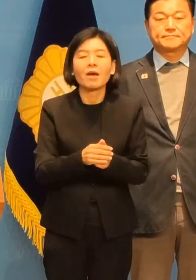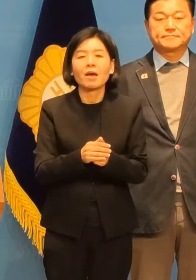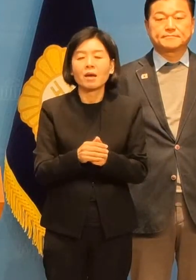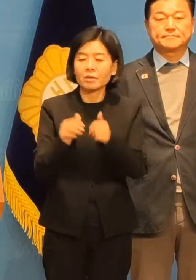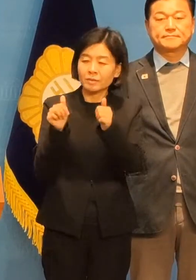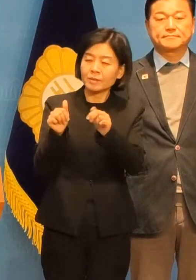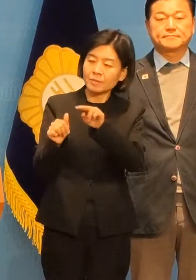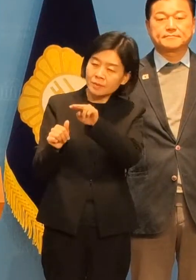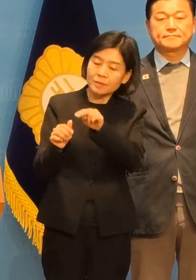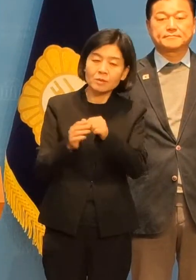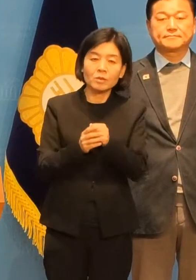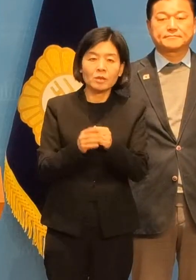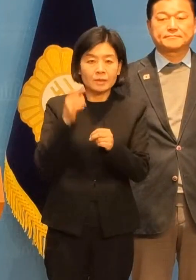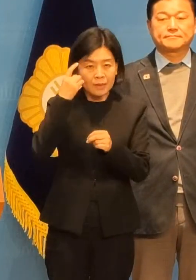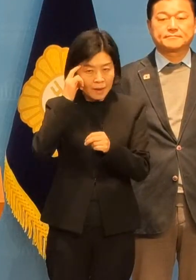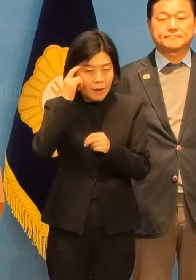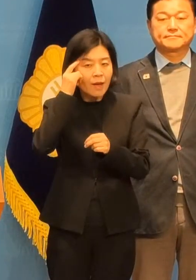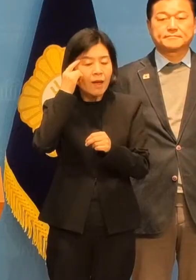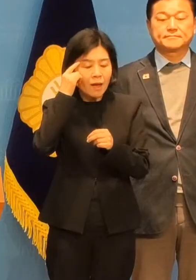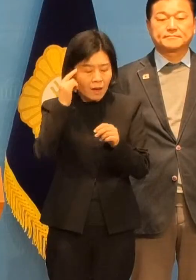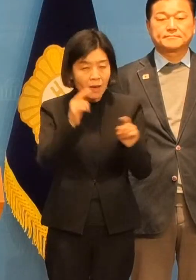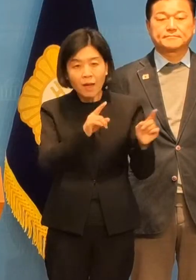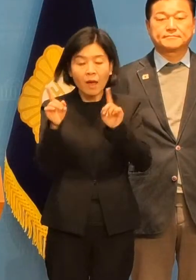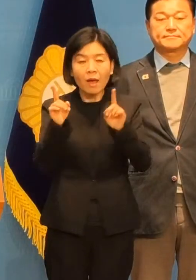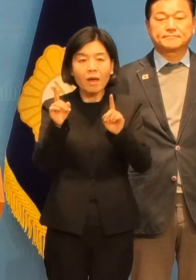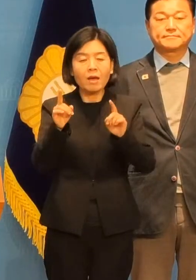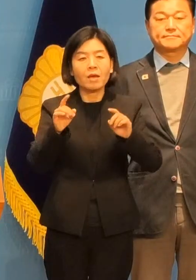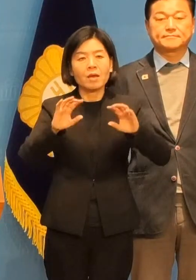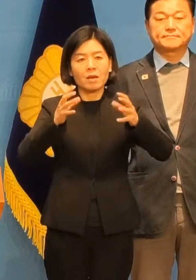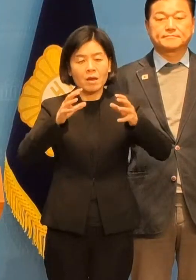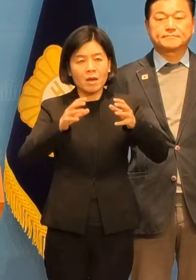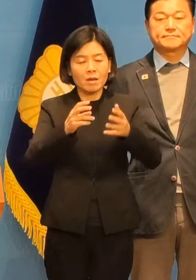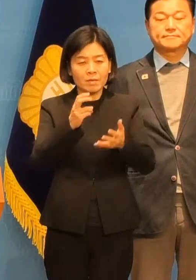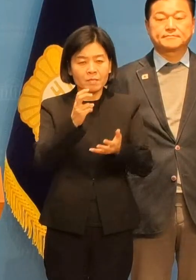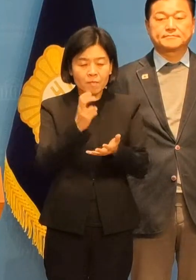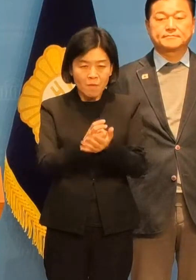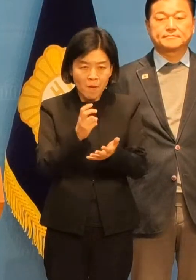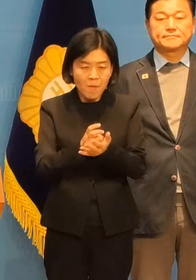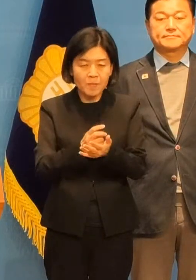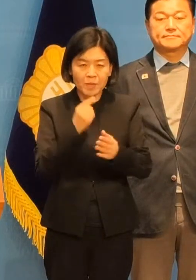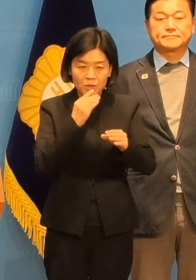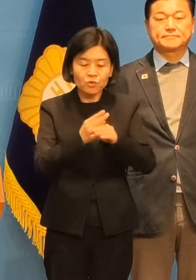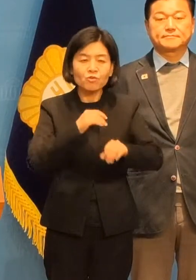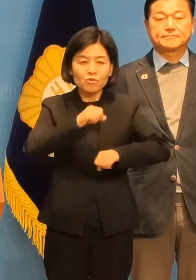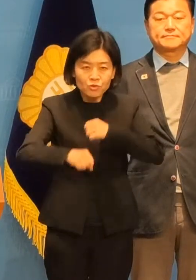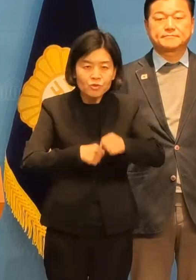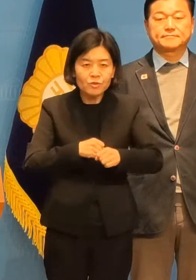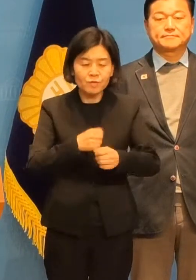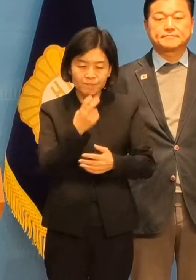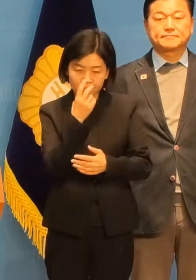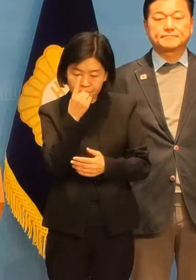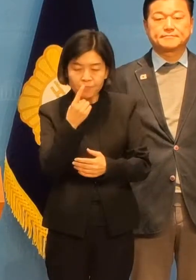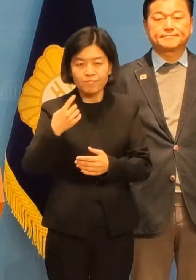점을 직시를 하시고 헌정질서 수호와 민주주의 수호, 법치주의 수호의 최후의 보루의